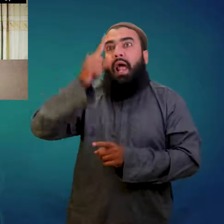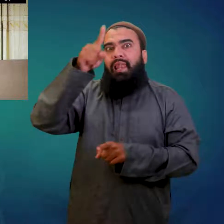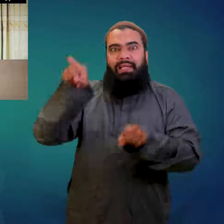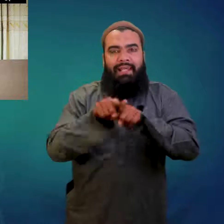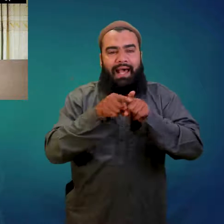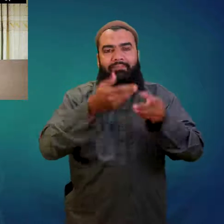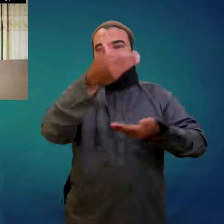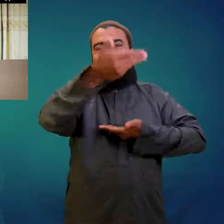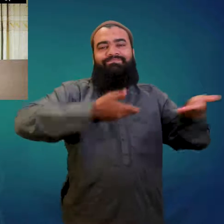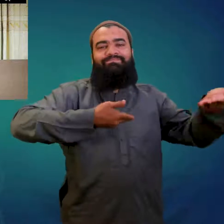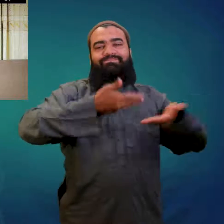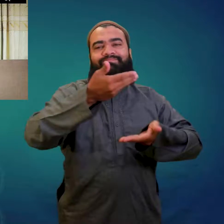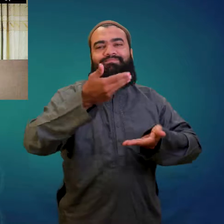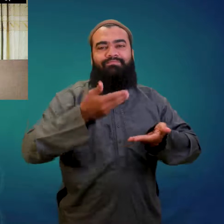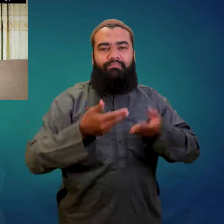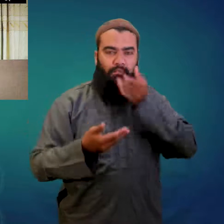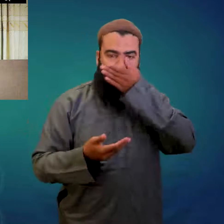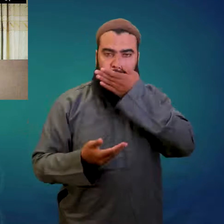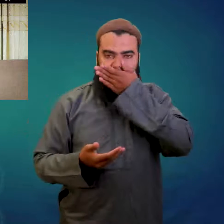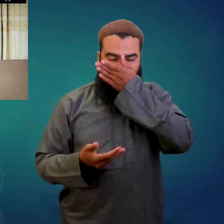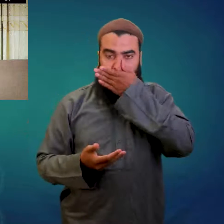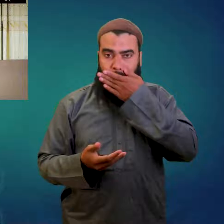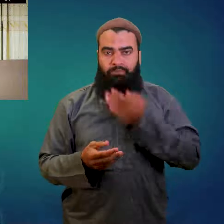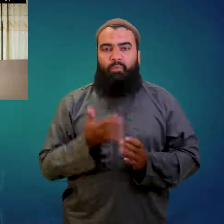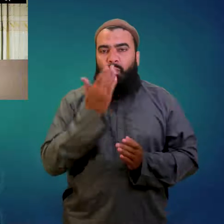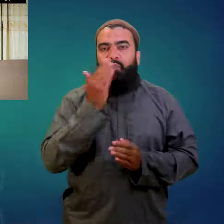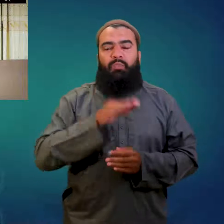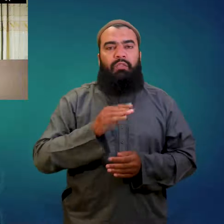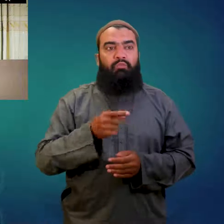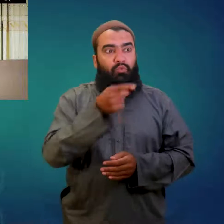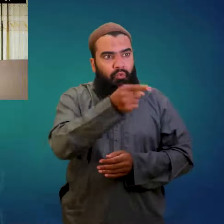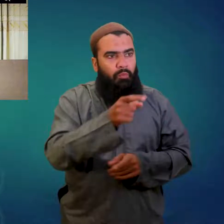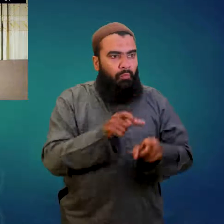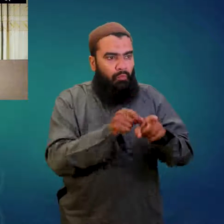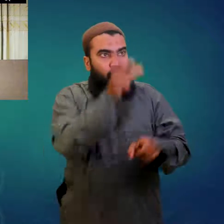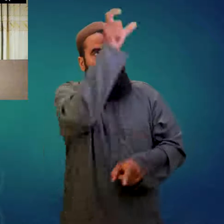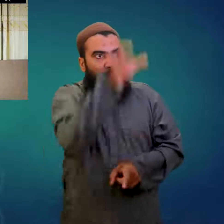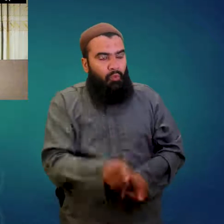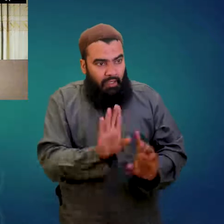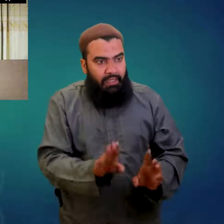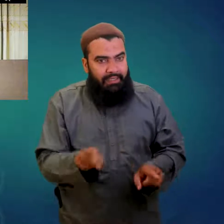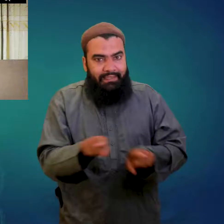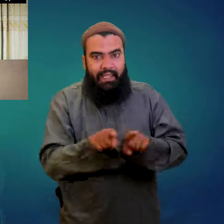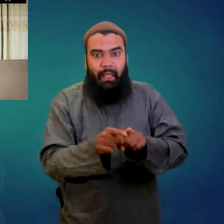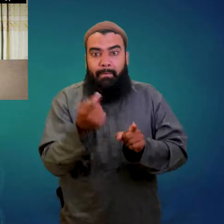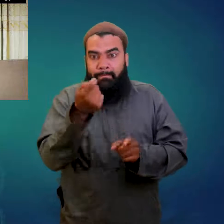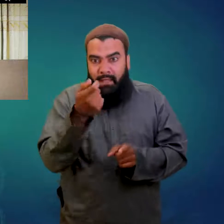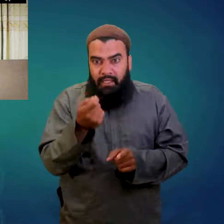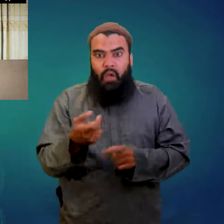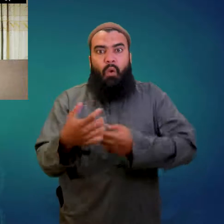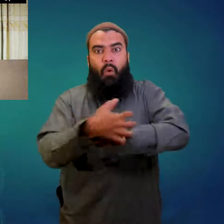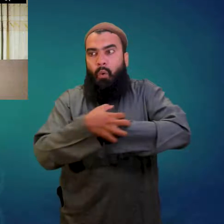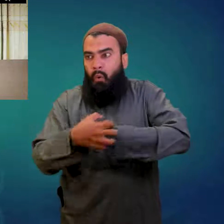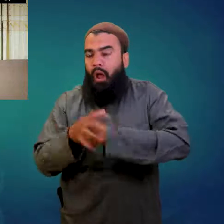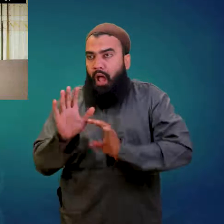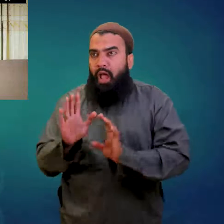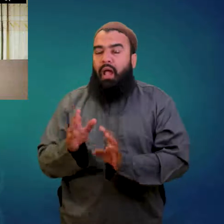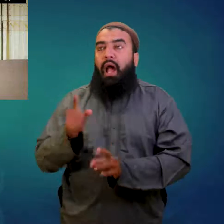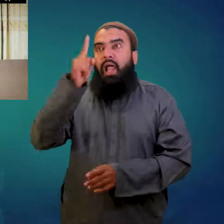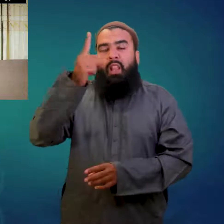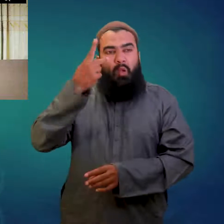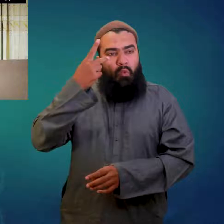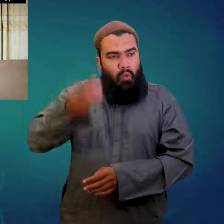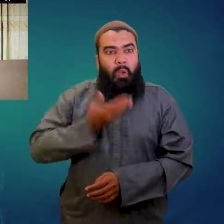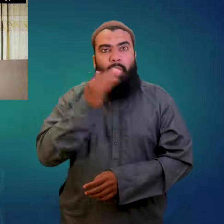کے ساتھ تجارت ہوگی، یعنی تم اپنی جان اور مال کو اللہ کی راہ میں لگاؤ گے، دو گے، تو اس کے بدلے میں اللہ